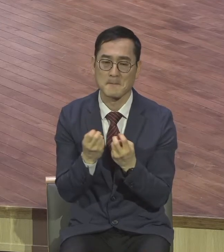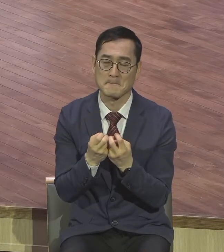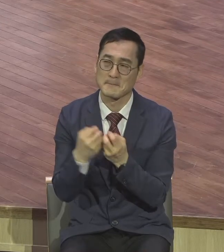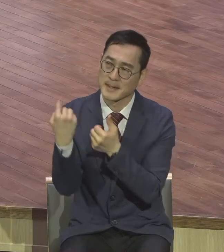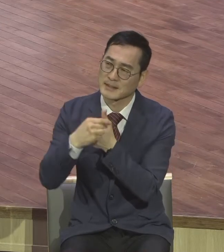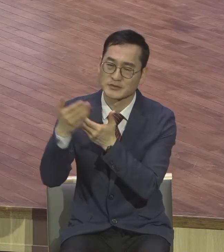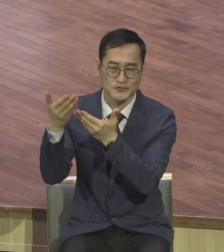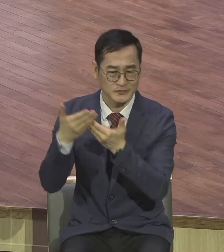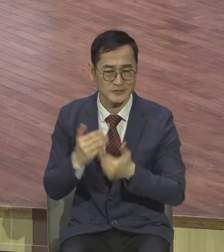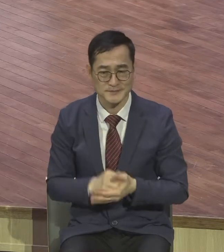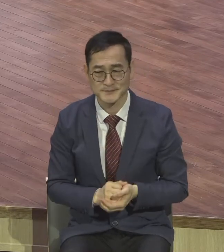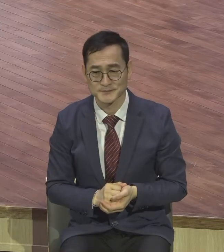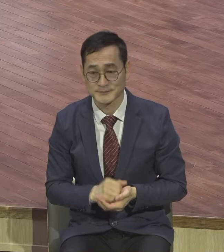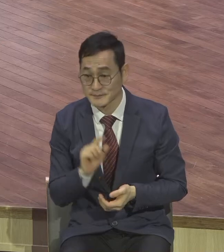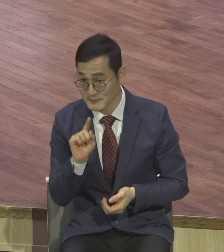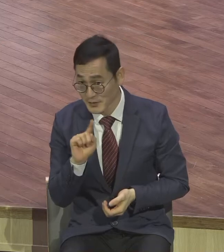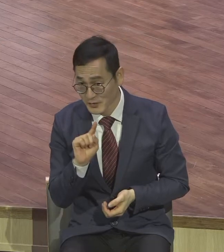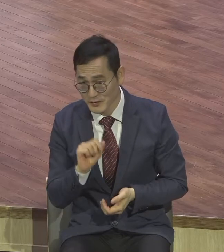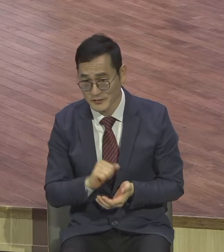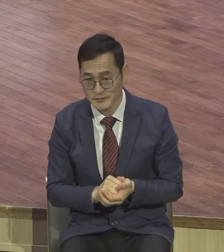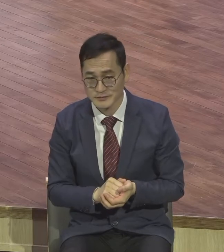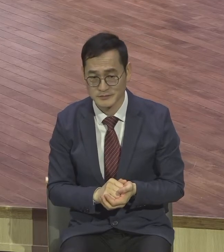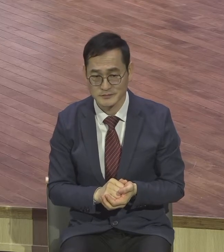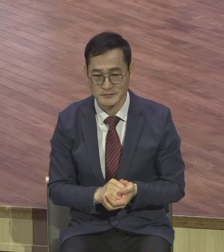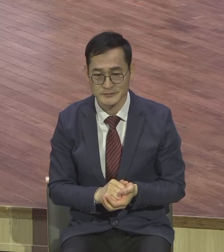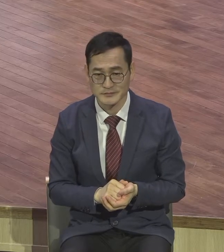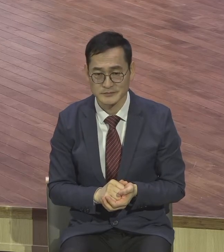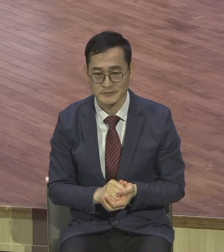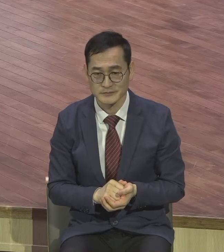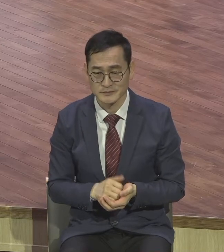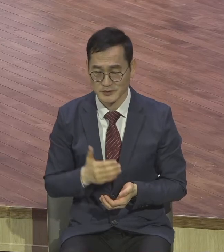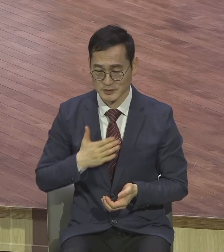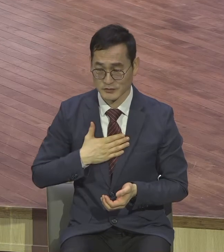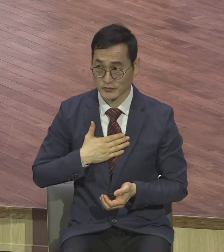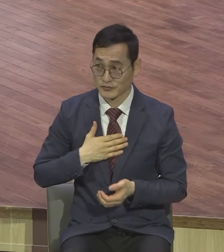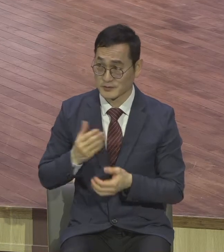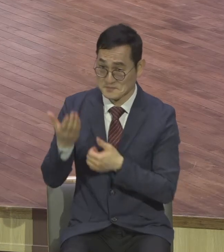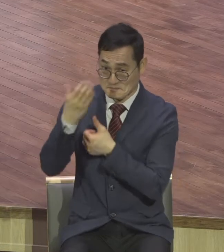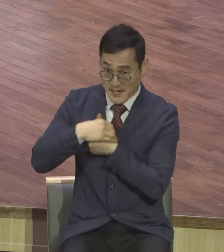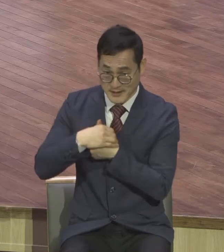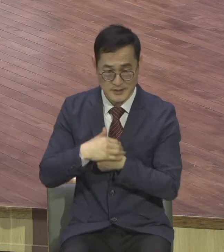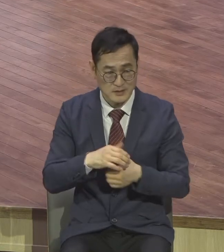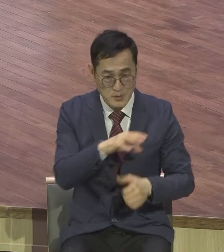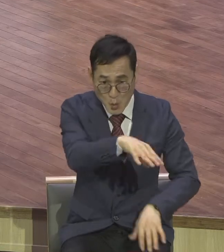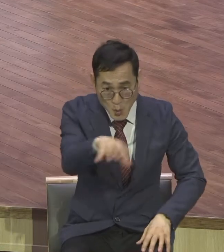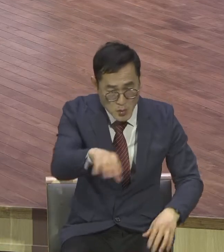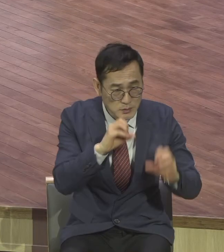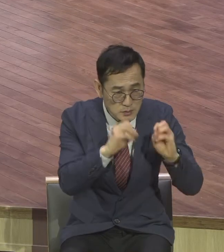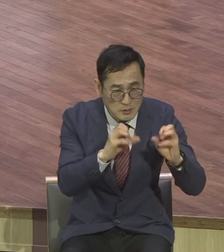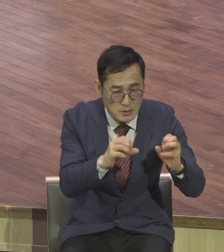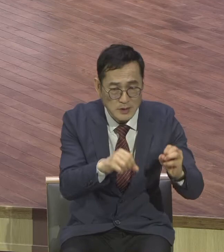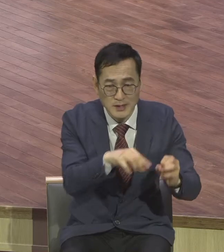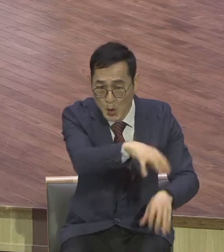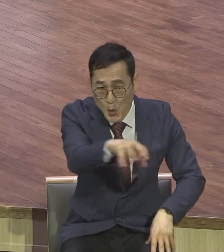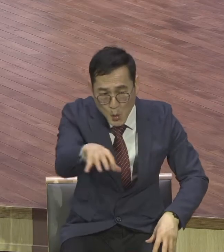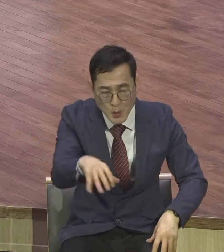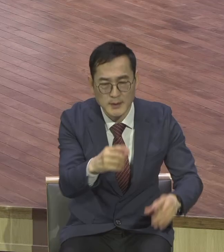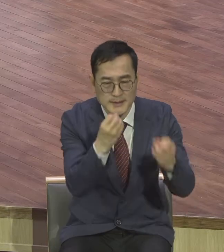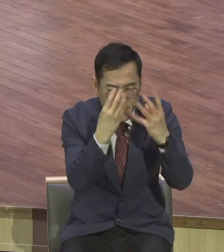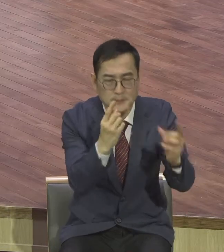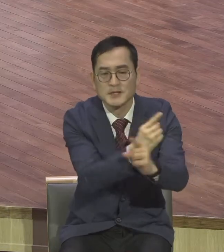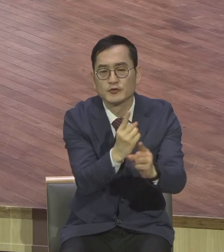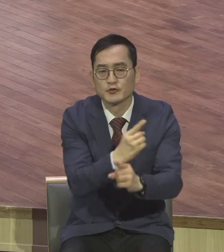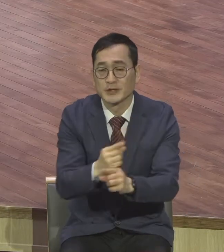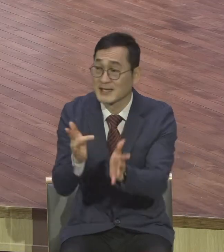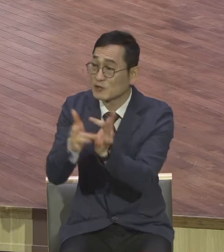핵심이 뭡니까 우리를 통해서 현장을 치유하겠다는 것입니다 현장치유 왜 예수님께서 십자에